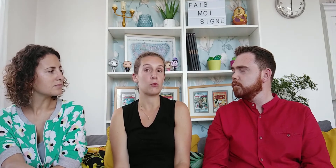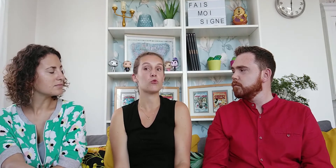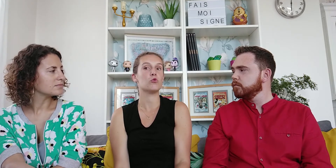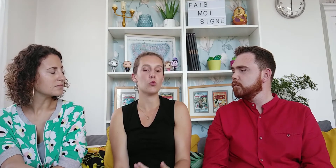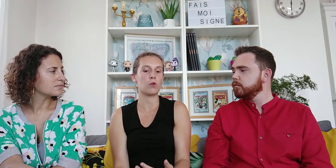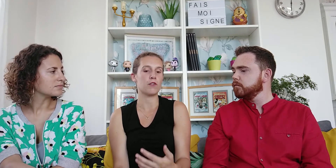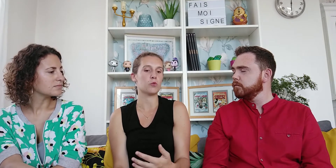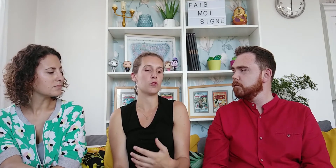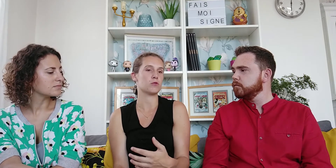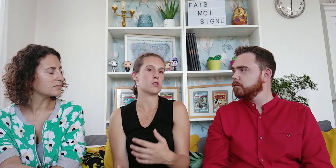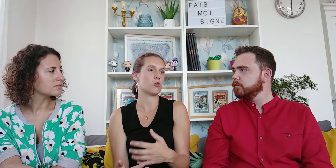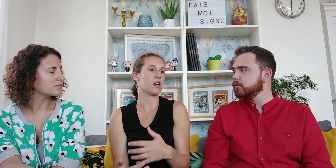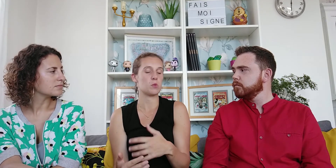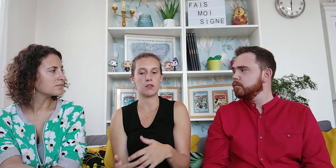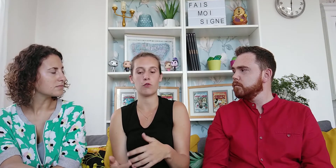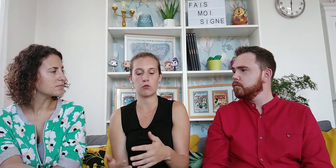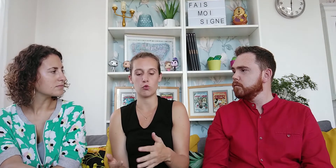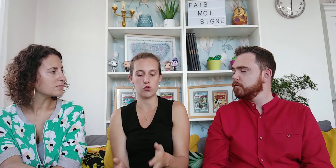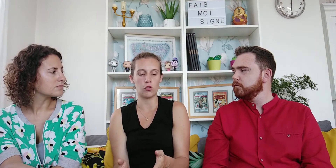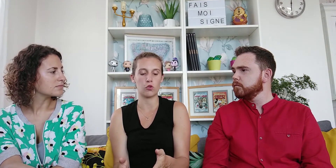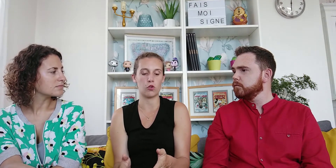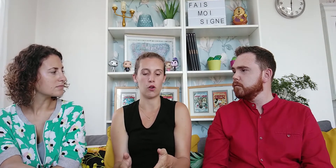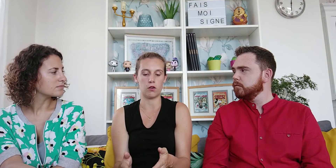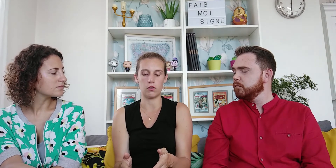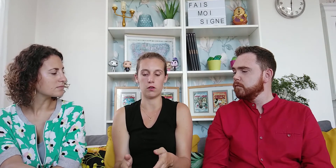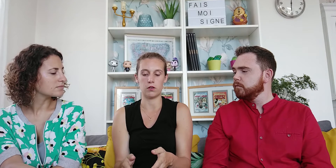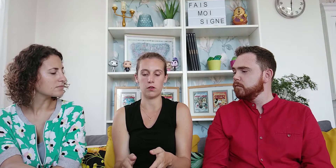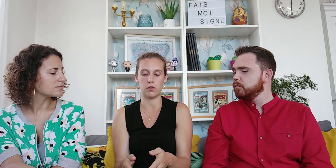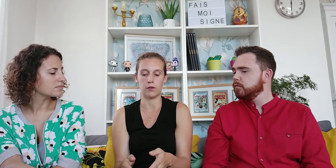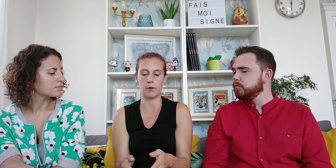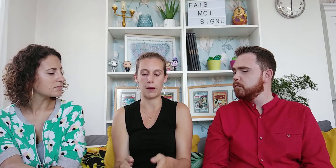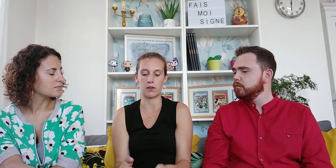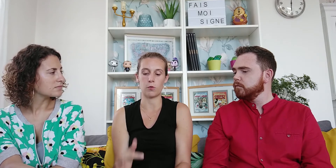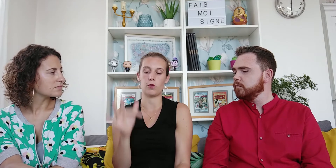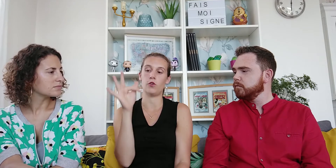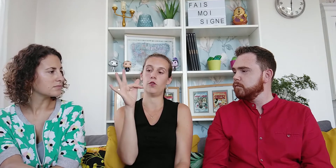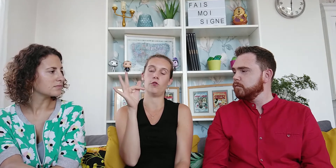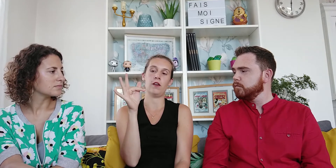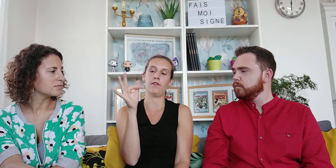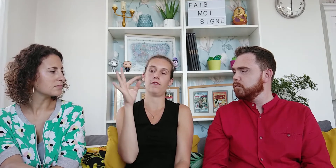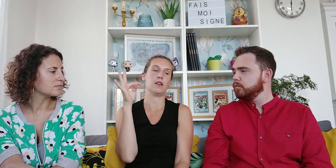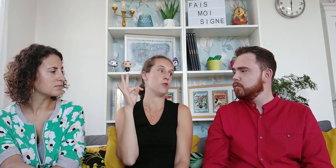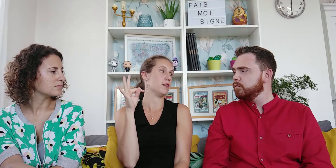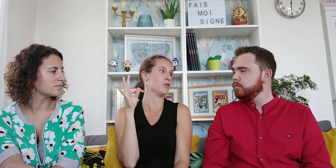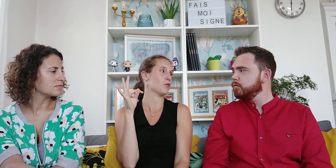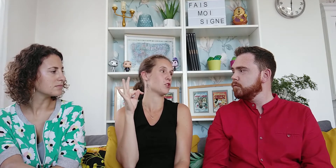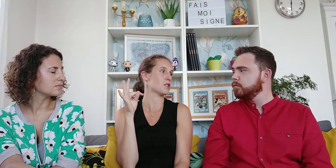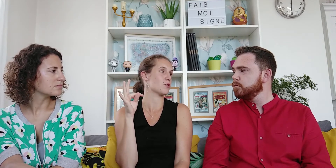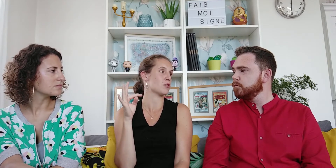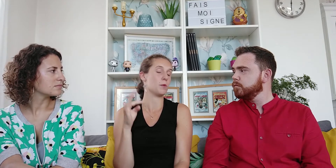contre, nous, on doit avoir une prononciation correcte parce qu'il faut être conscient que, par exemple, le F et le T, ce sont des choses qui se ressemblent mais qui